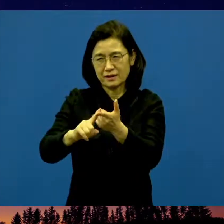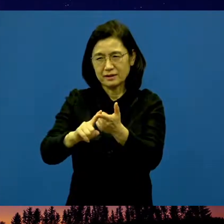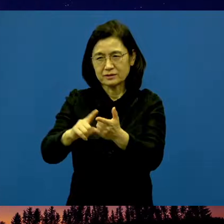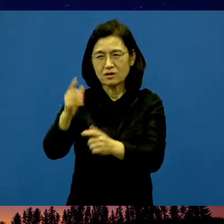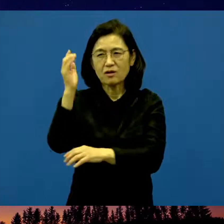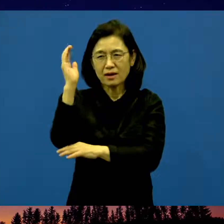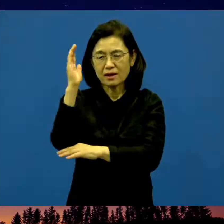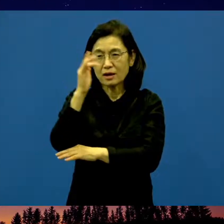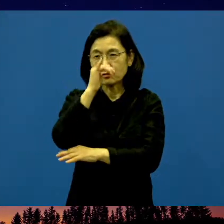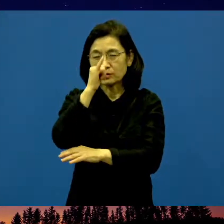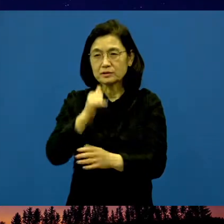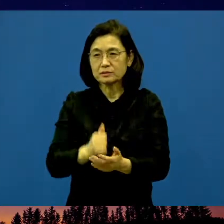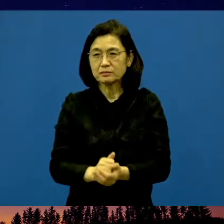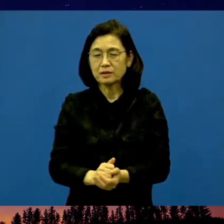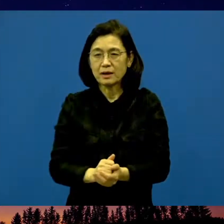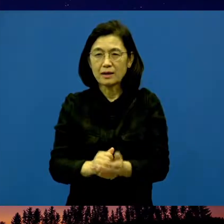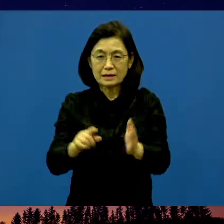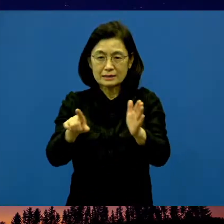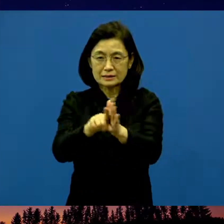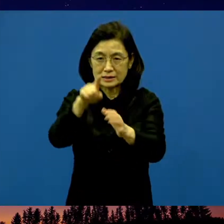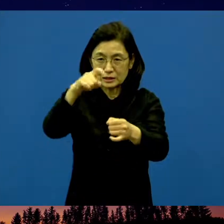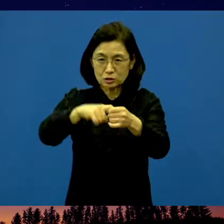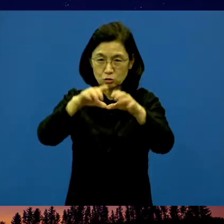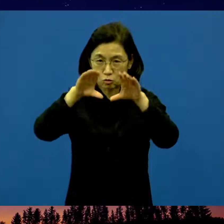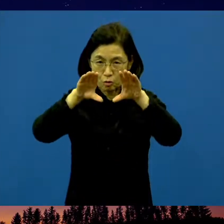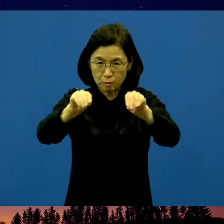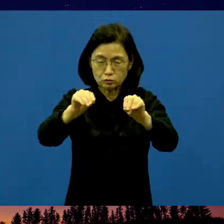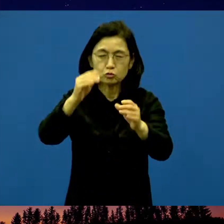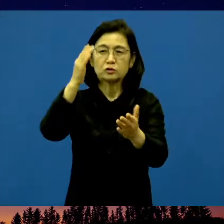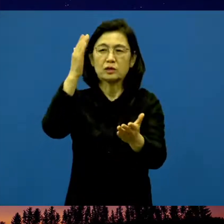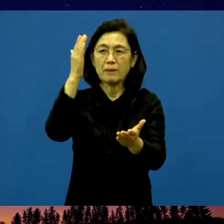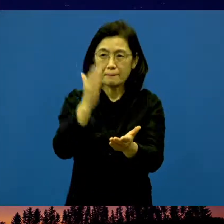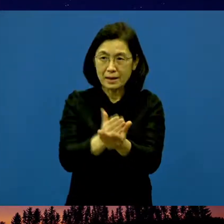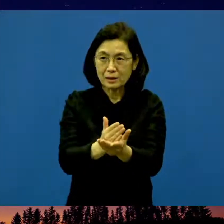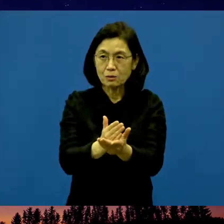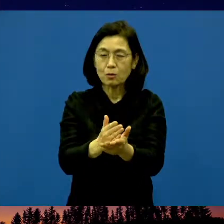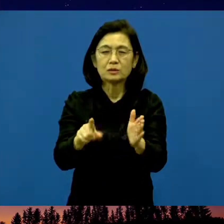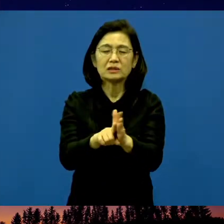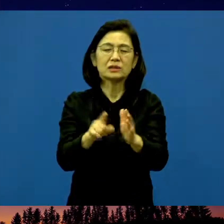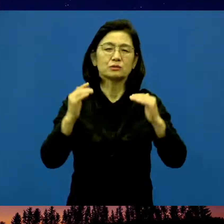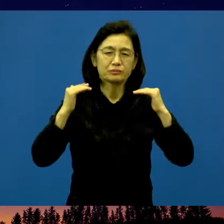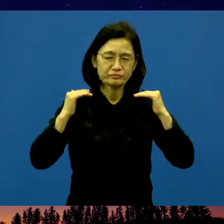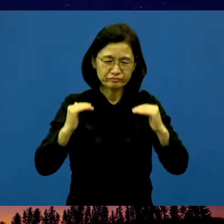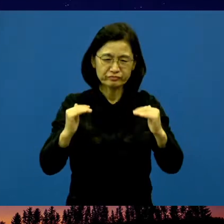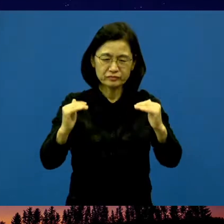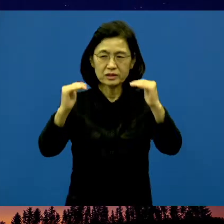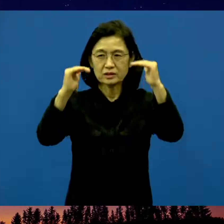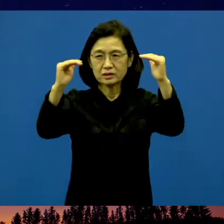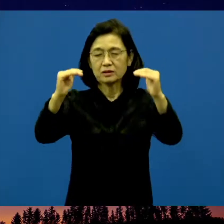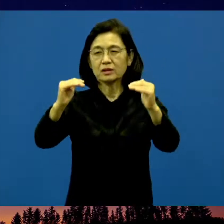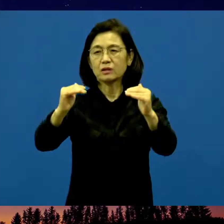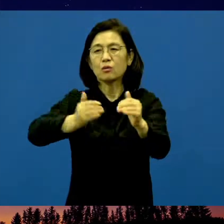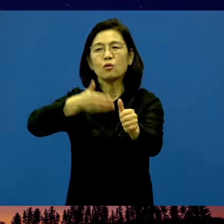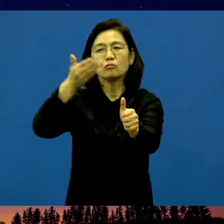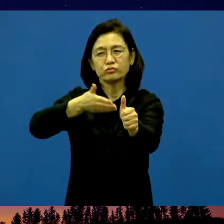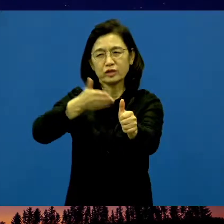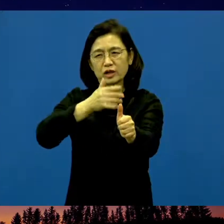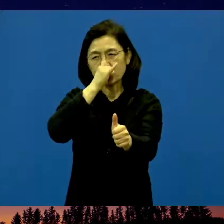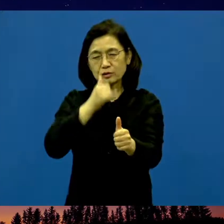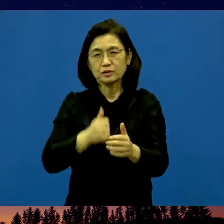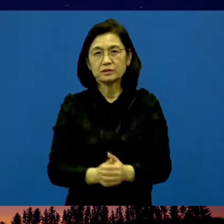있지 말고 뭔가 더 성숙해야 한다. 이렇게 권면하고 있습니다.